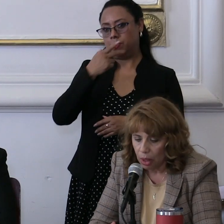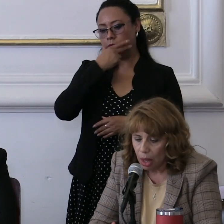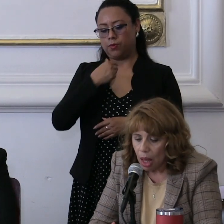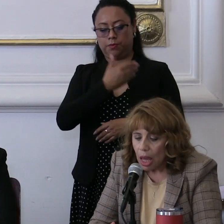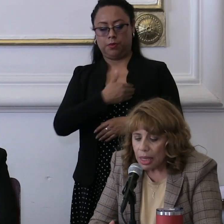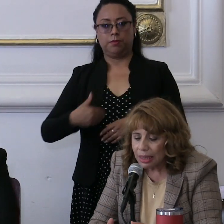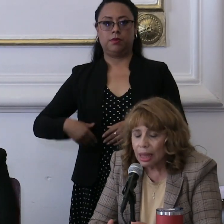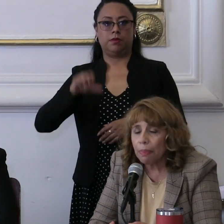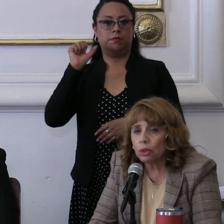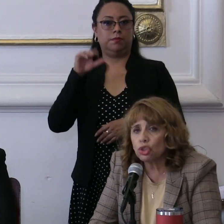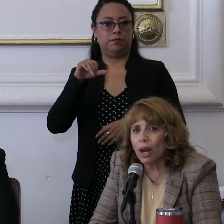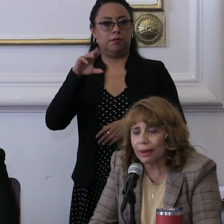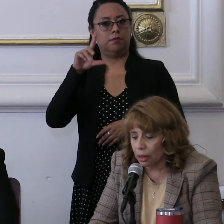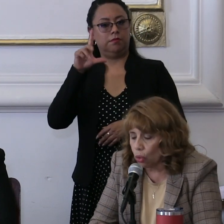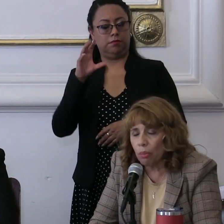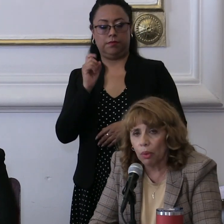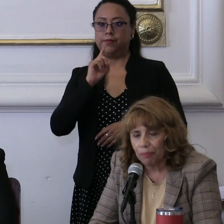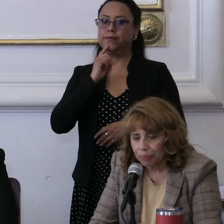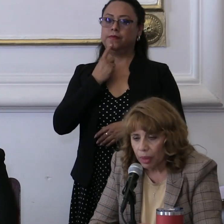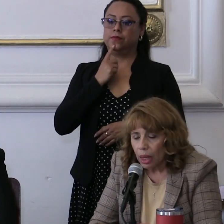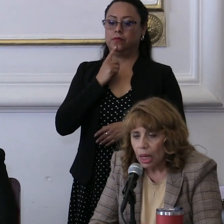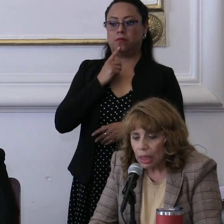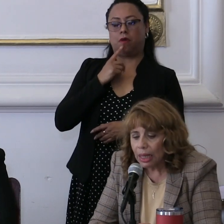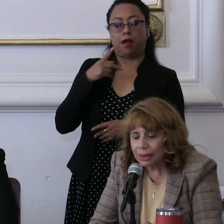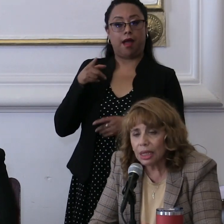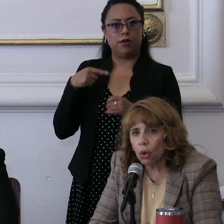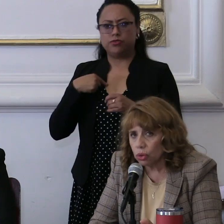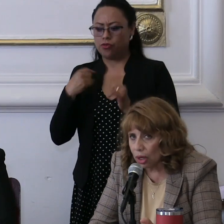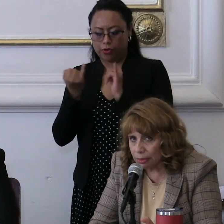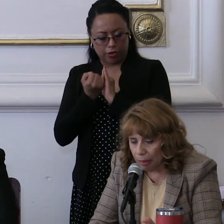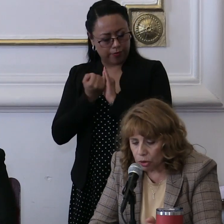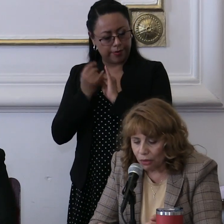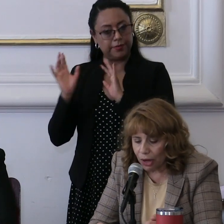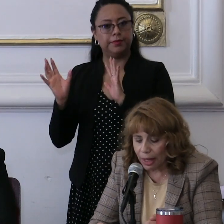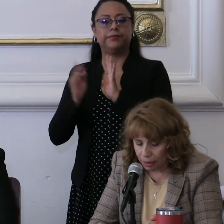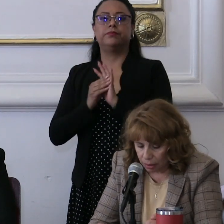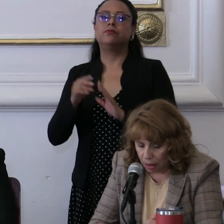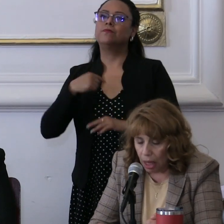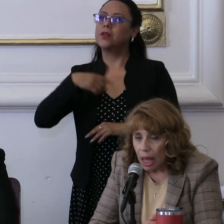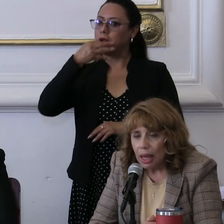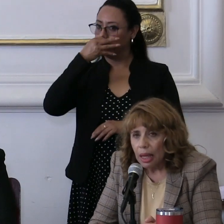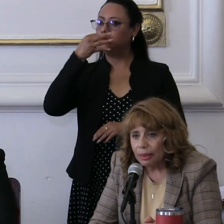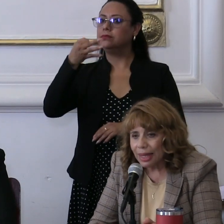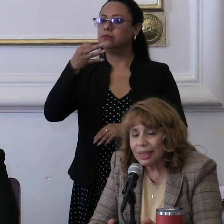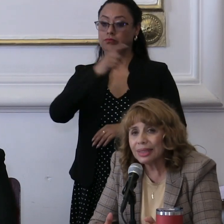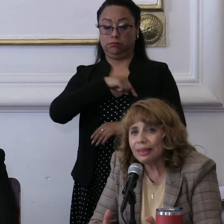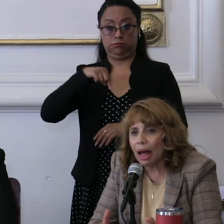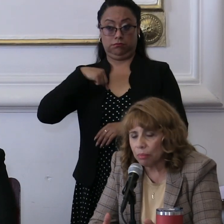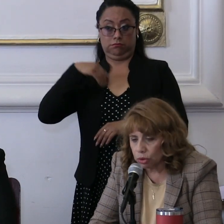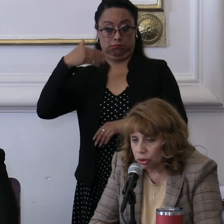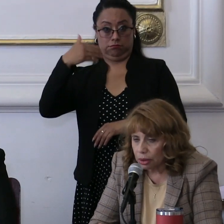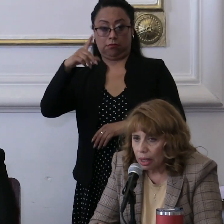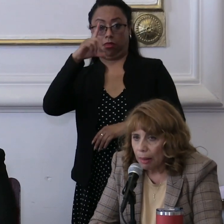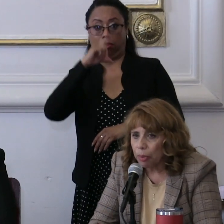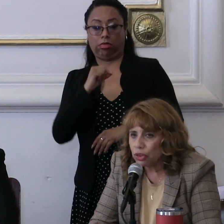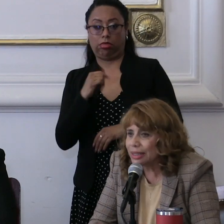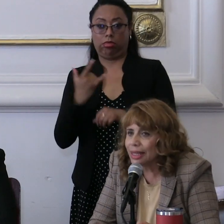Obrador. Y esta voz yo la retomo y les digo, no les vamos a fallar,